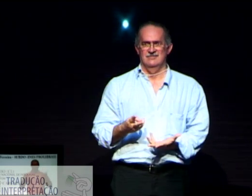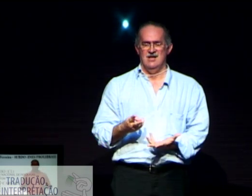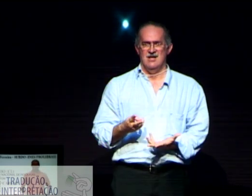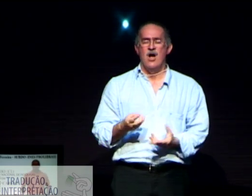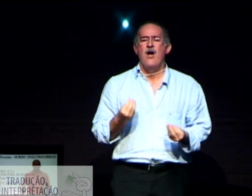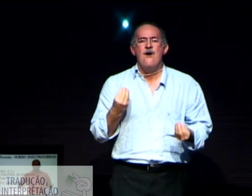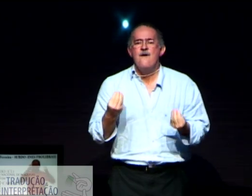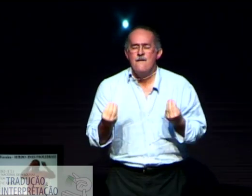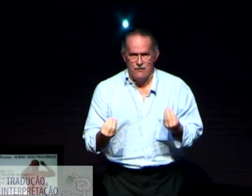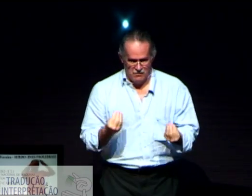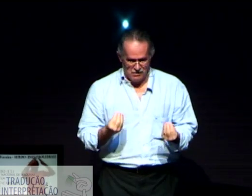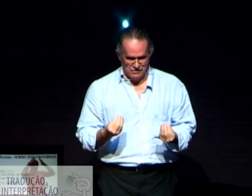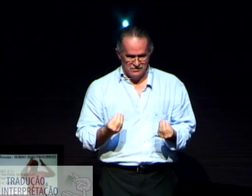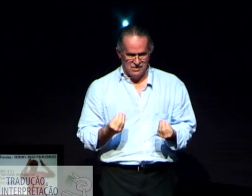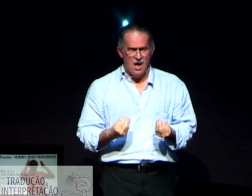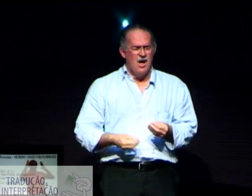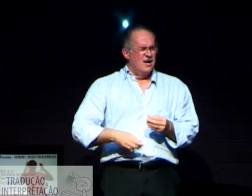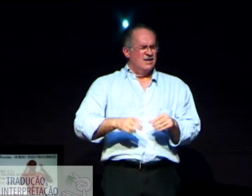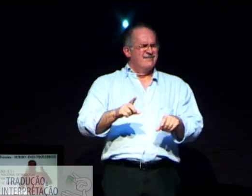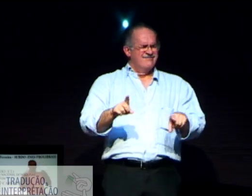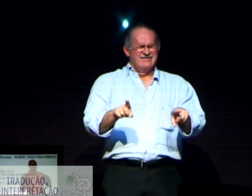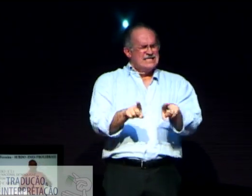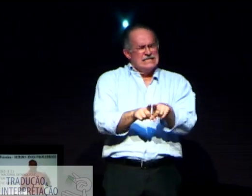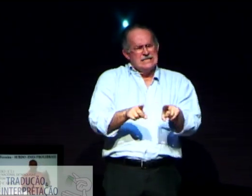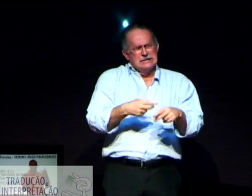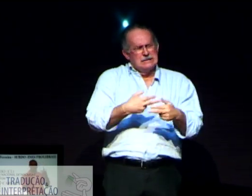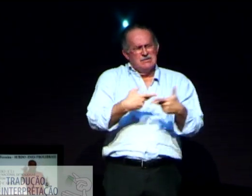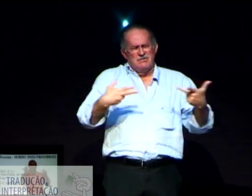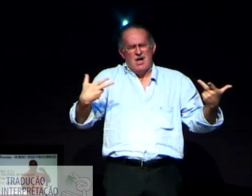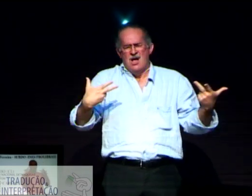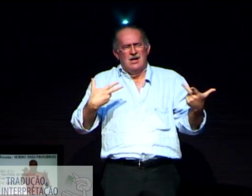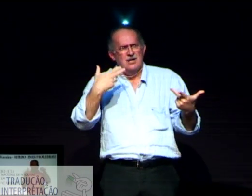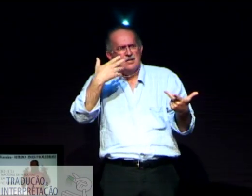Vocês viram como que isso ocorre?